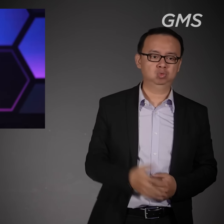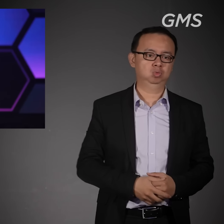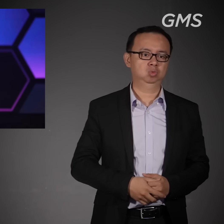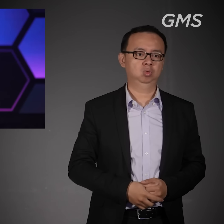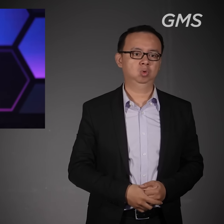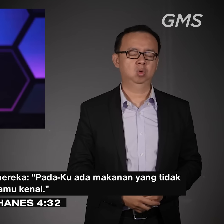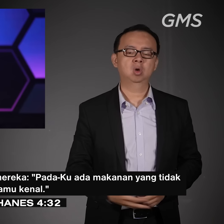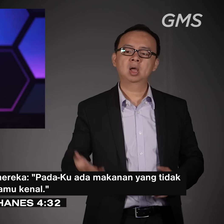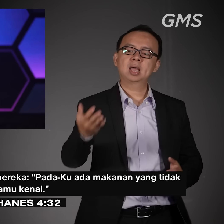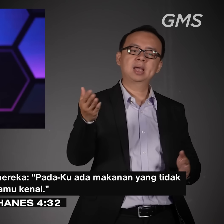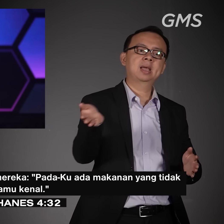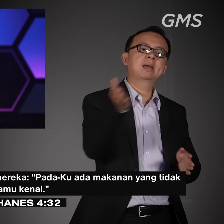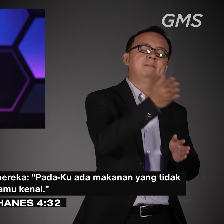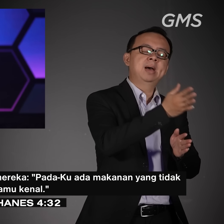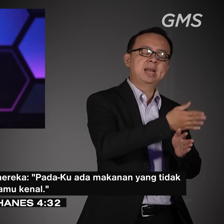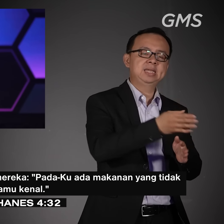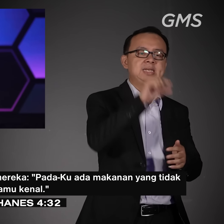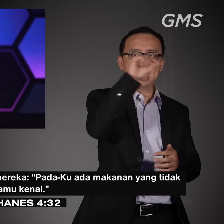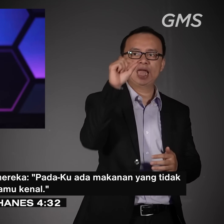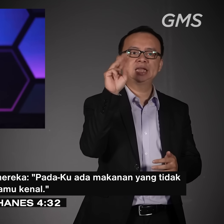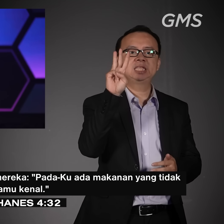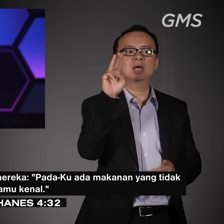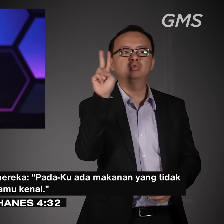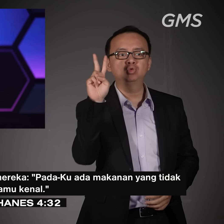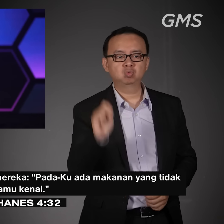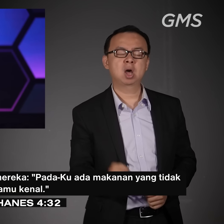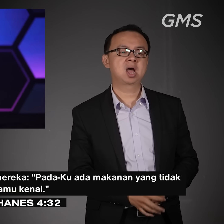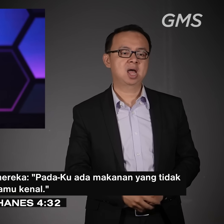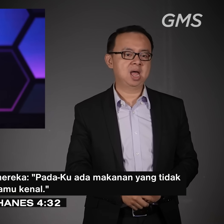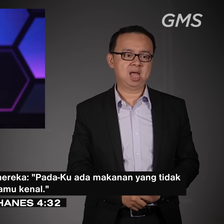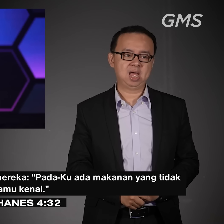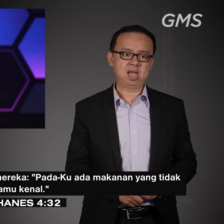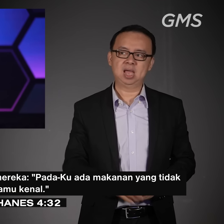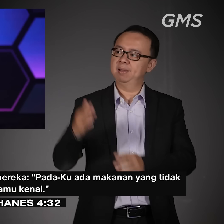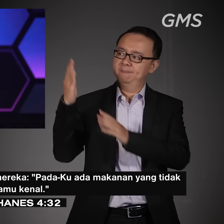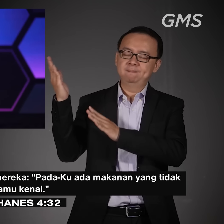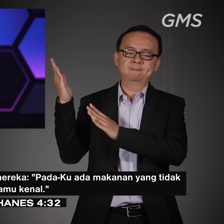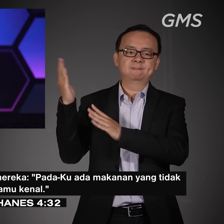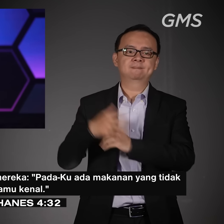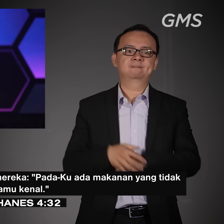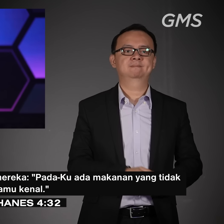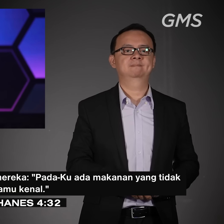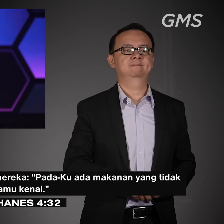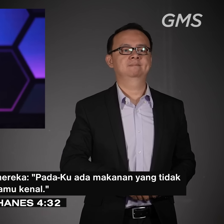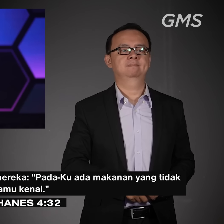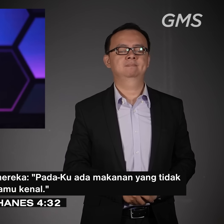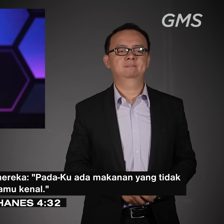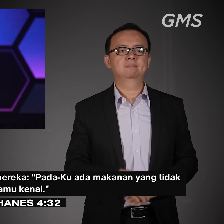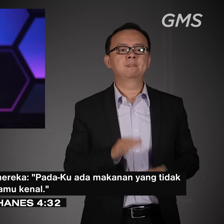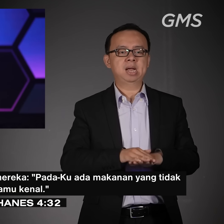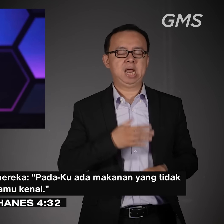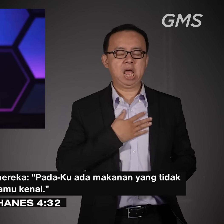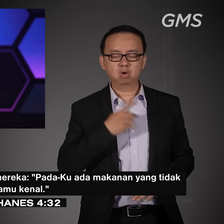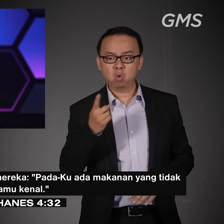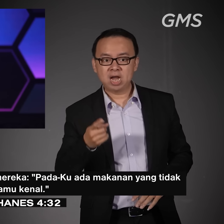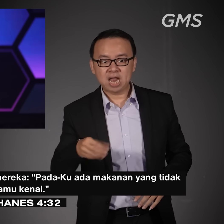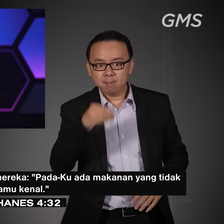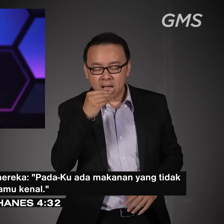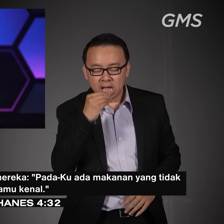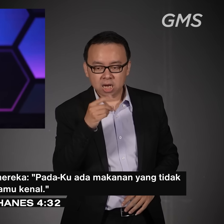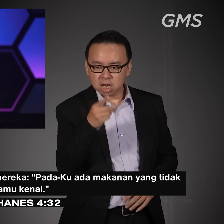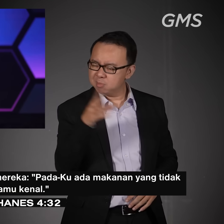32 bunyinya, akan tetapi ia berkata kepada mereka, padaku ada makanan yang tidak kamu